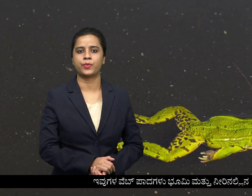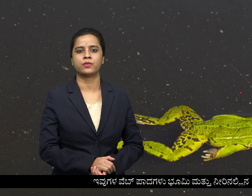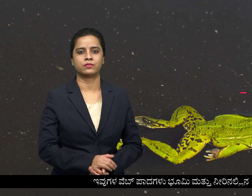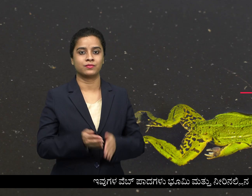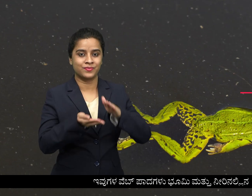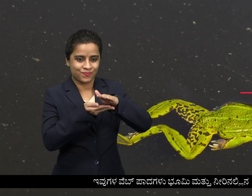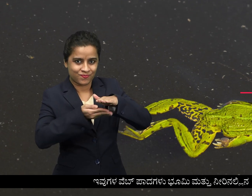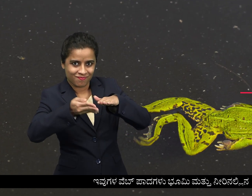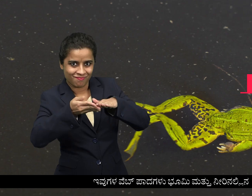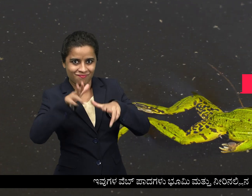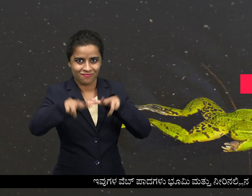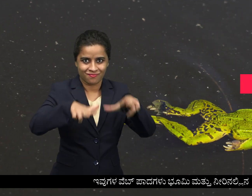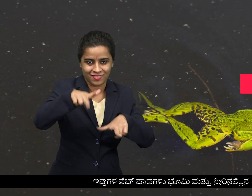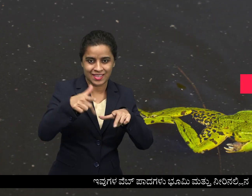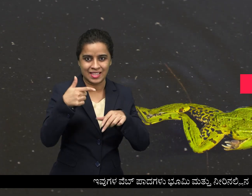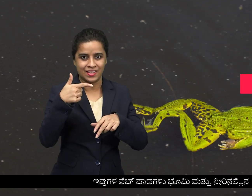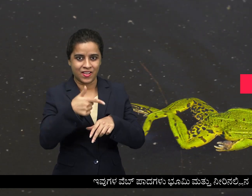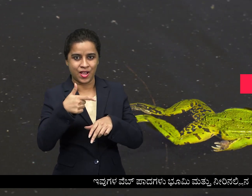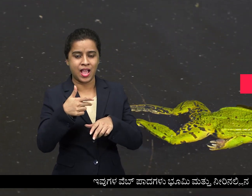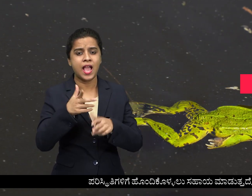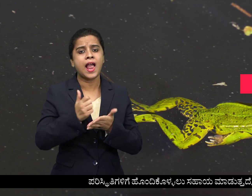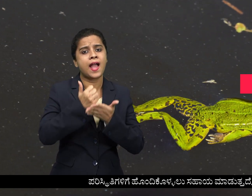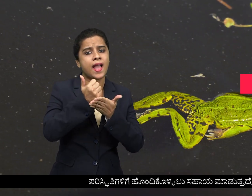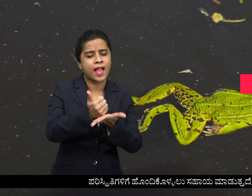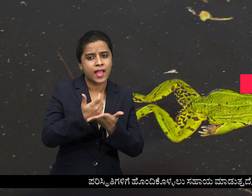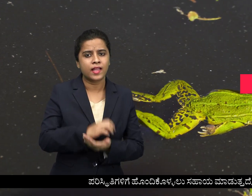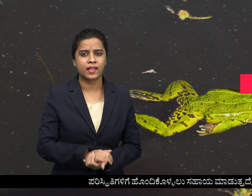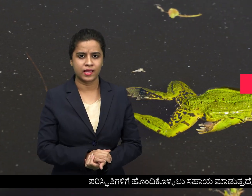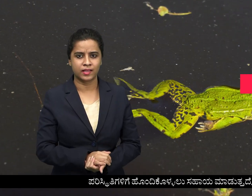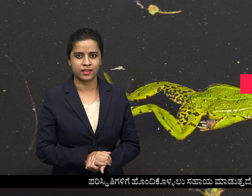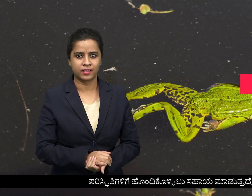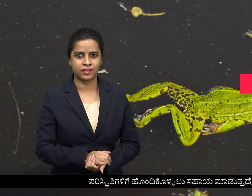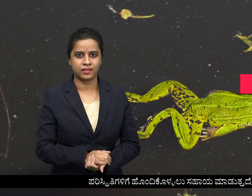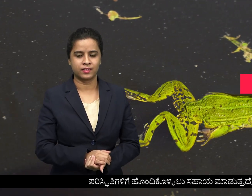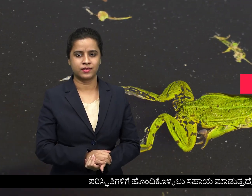ಇವು ವೆಬ್ ಪಾದಗಳು ಭೂಮಿ ಮತ್ತು ನೀರಿನಲ್ಲಿನ ಪರಿಸ್ಥಿತಿಗಳಿಗೆ ಹೊಂದಿಕೊಳ್ಳಲು ಸಹಾಯ ಮಾಡುತ್ತೆ.